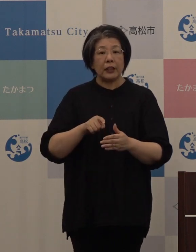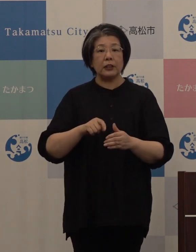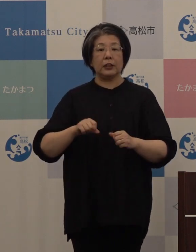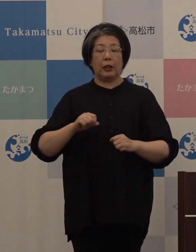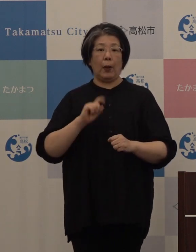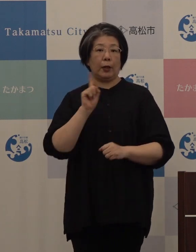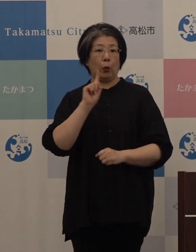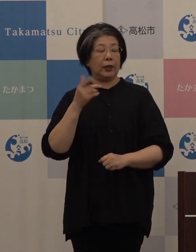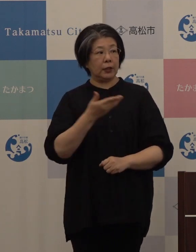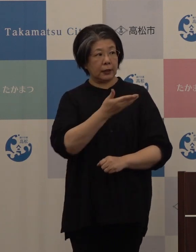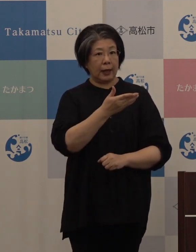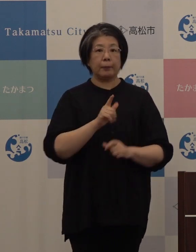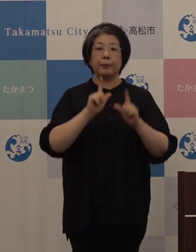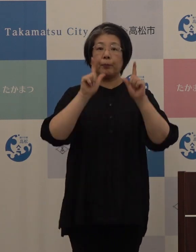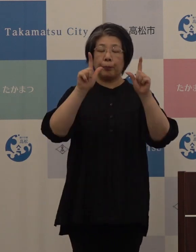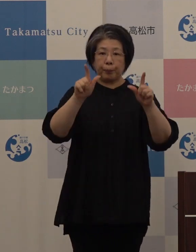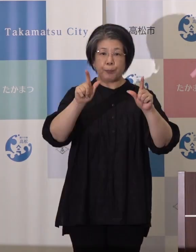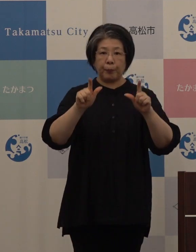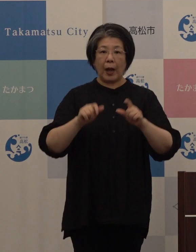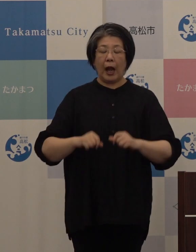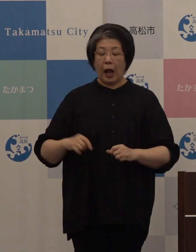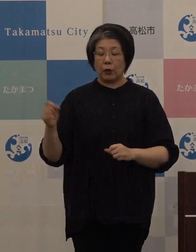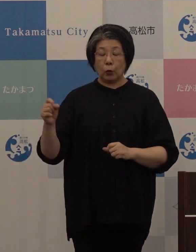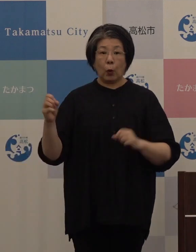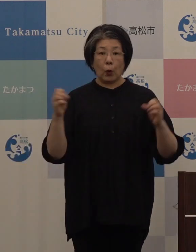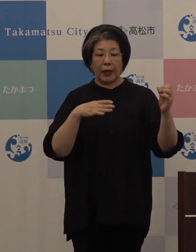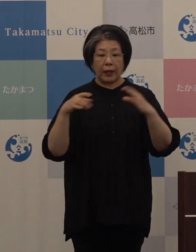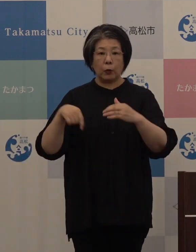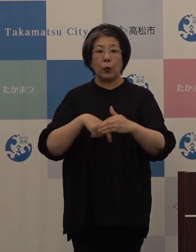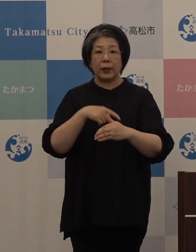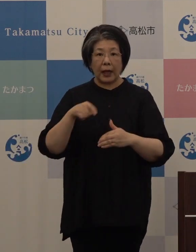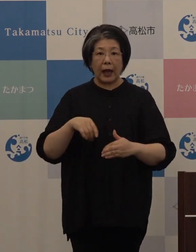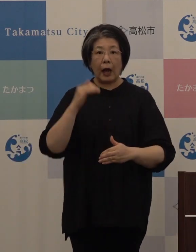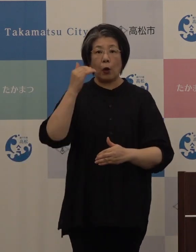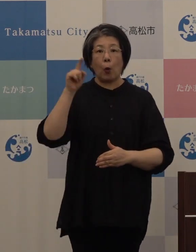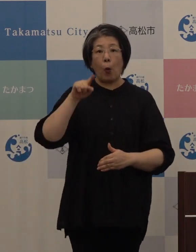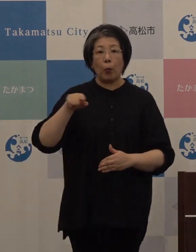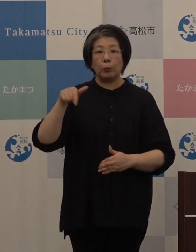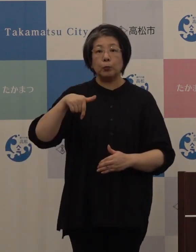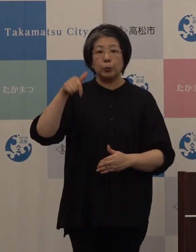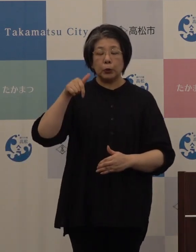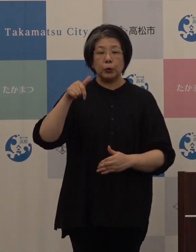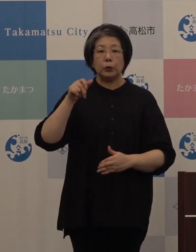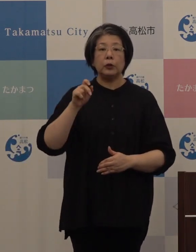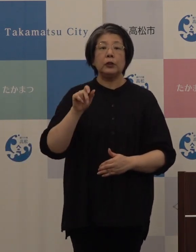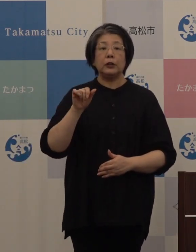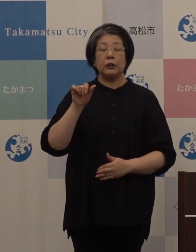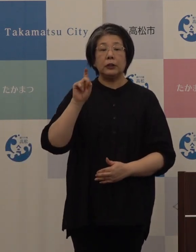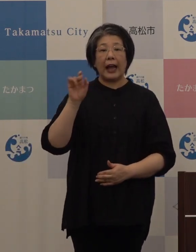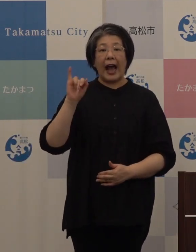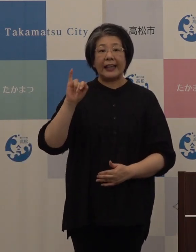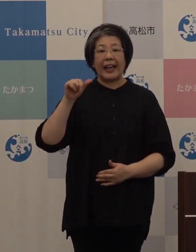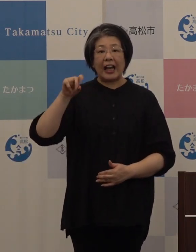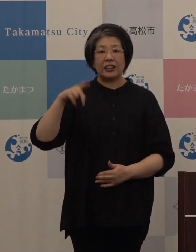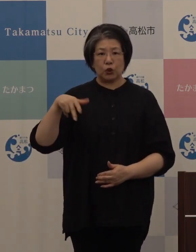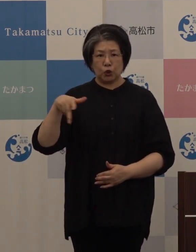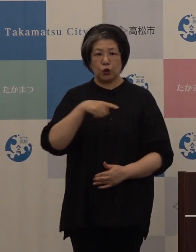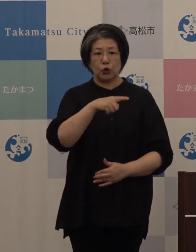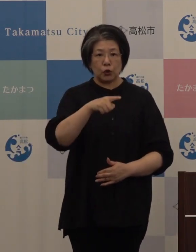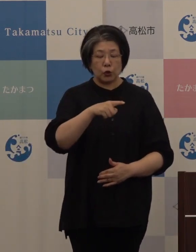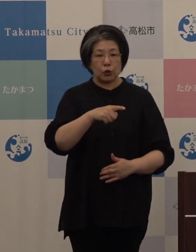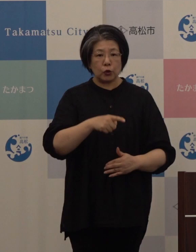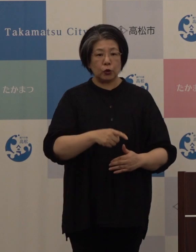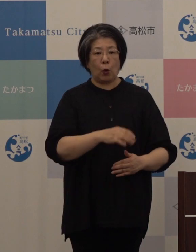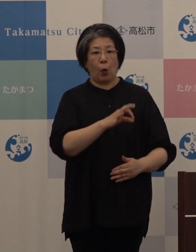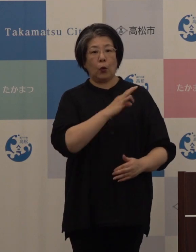か、コンプライアンス推進課の方に職員が相談に行って発覚したものでございますので、それについ